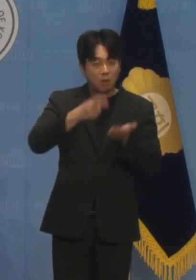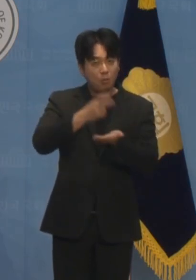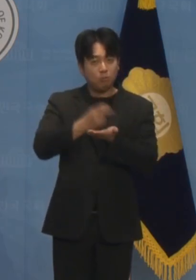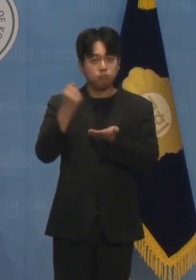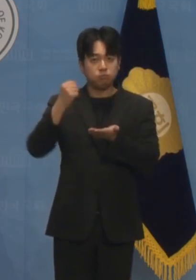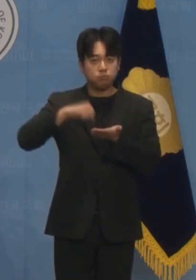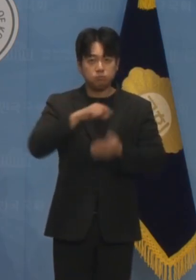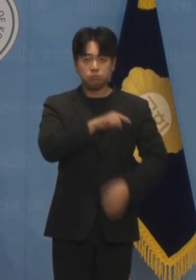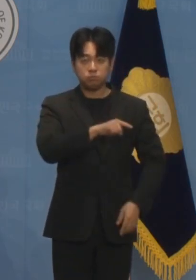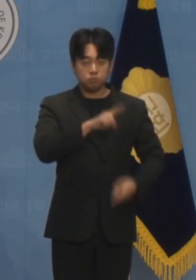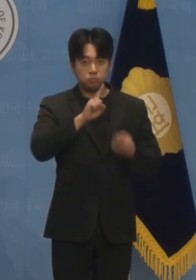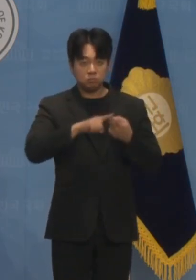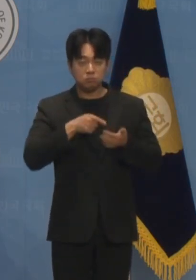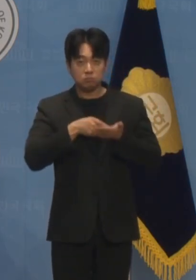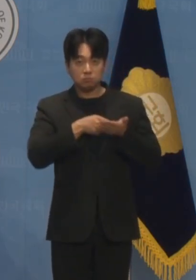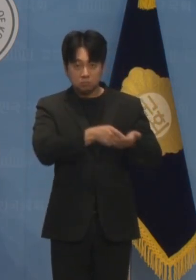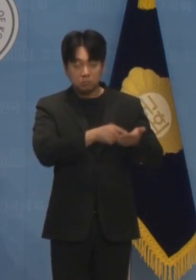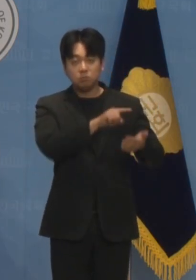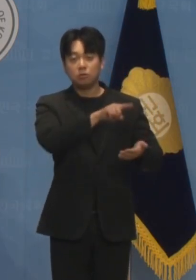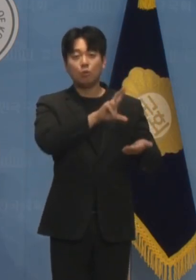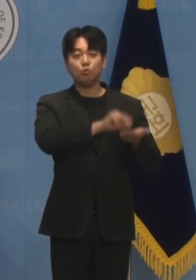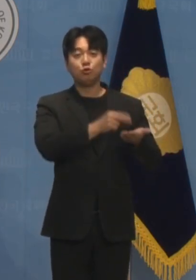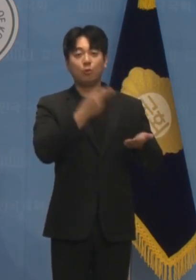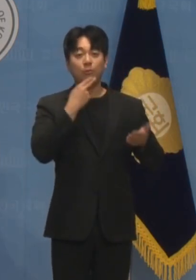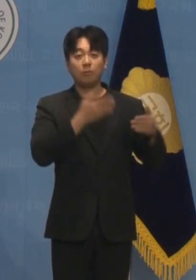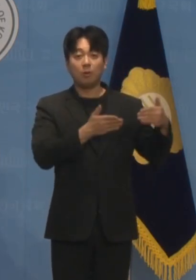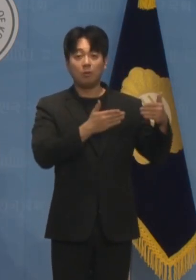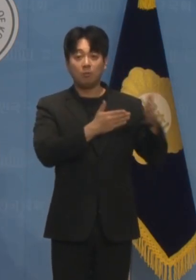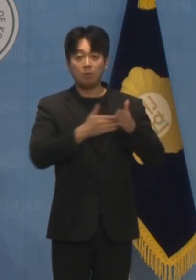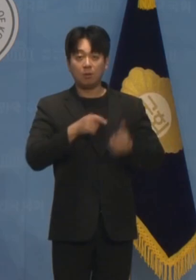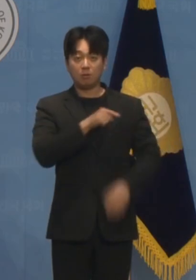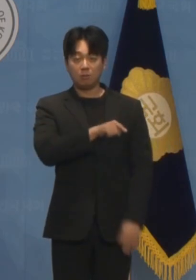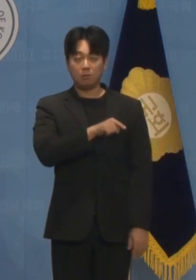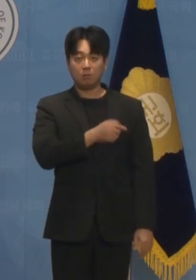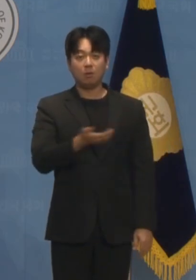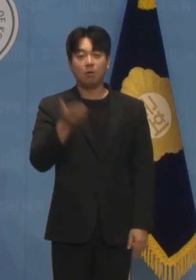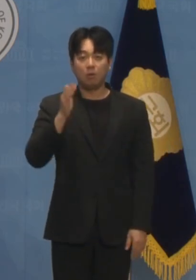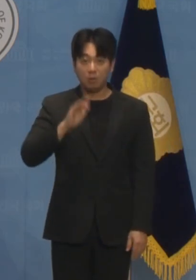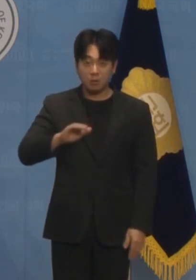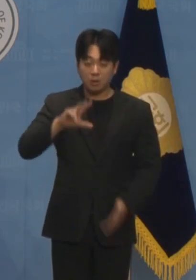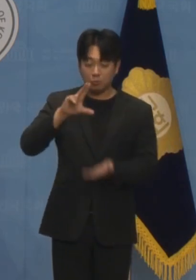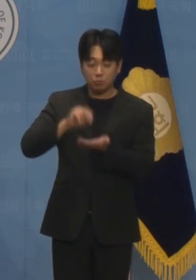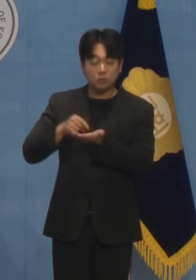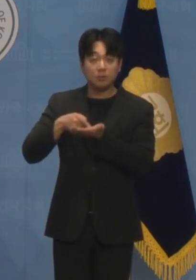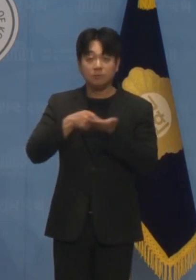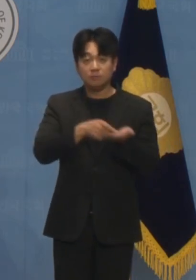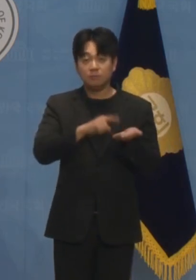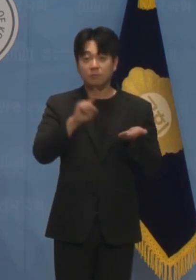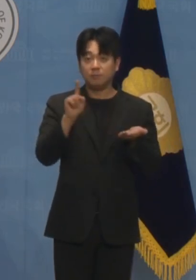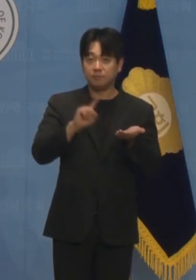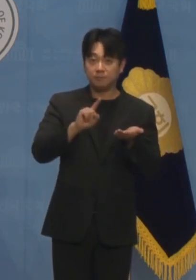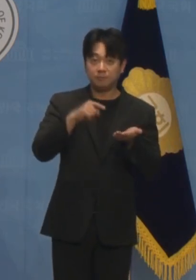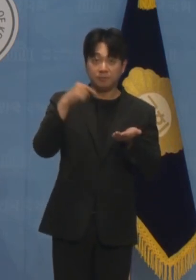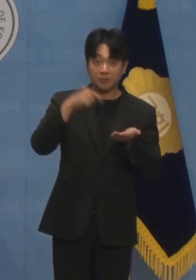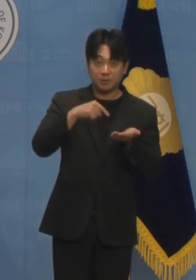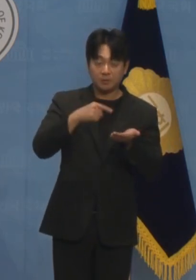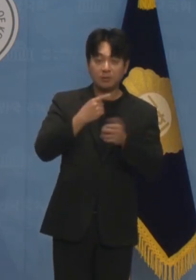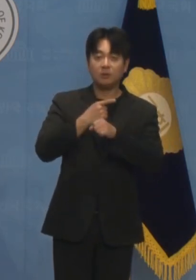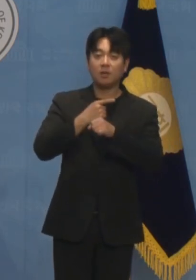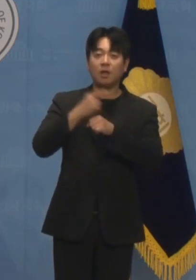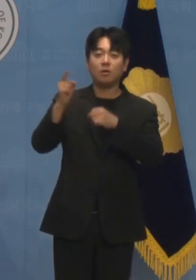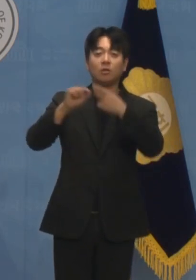본질을 호도하고 있습니다. 하지만 문제로 지적된 것은 내년 1월에